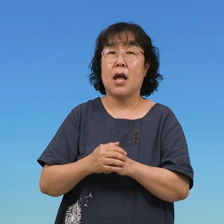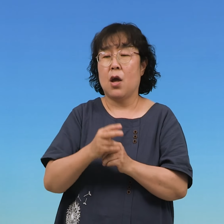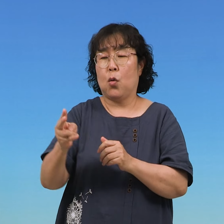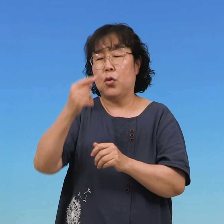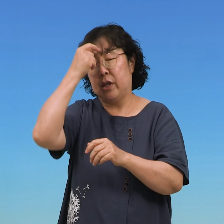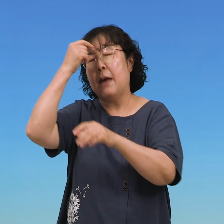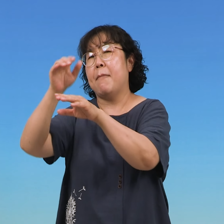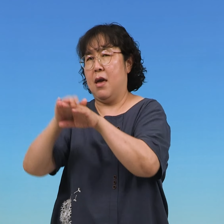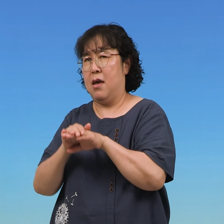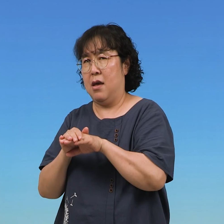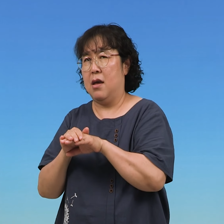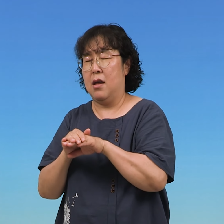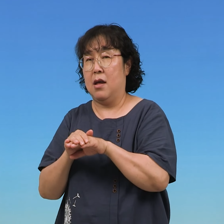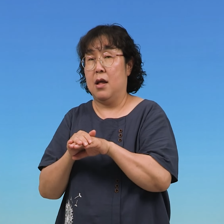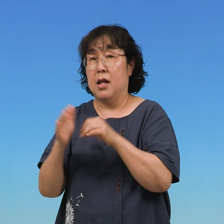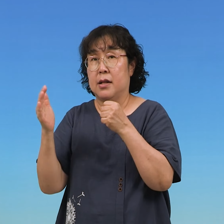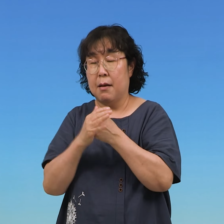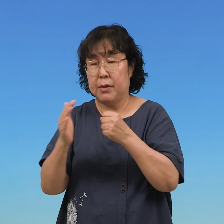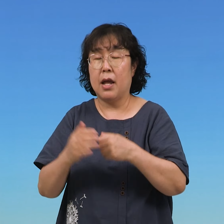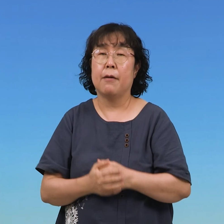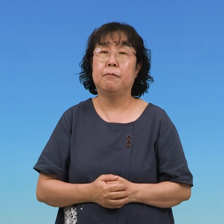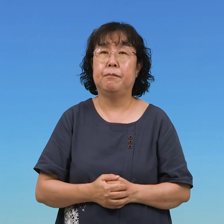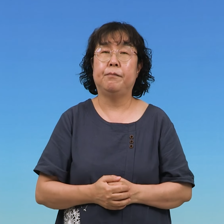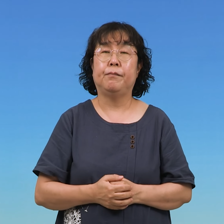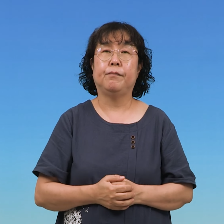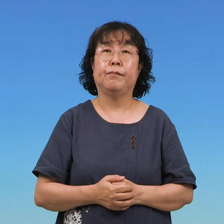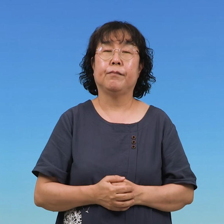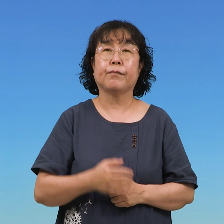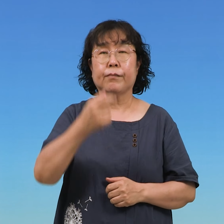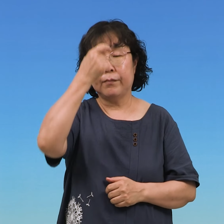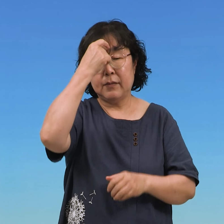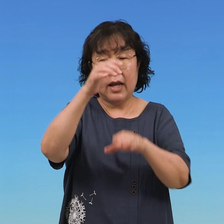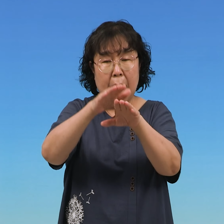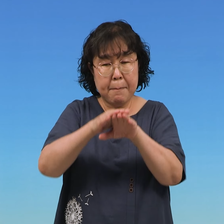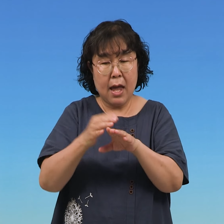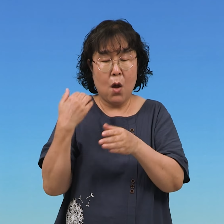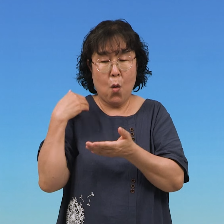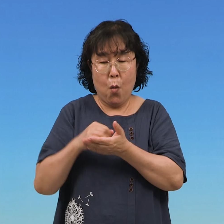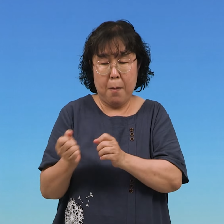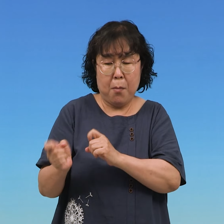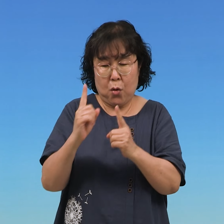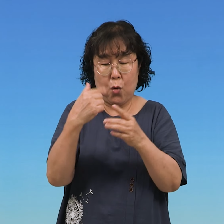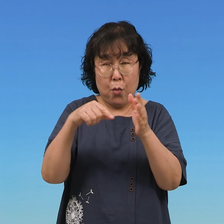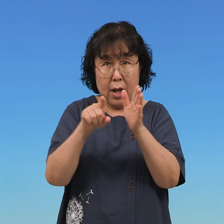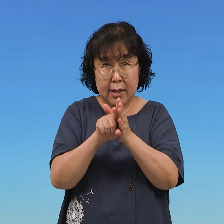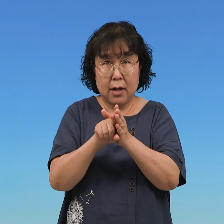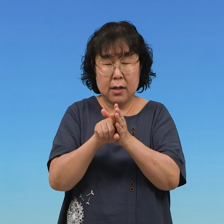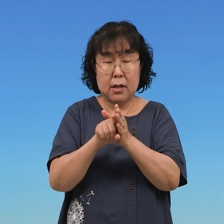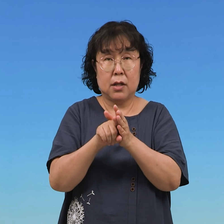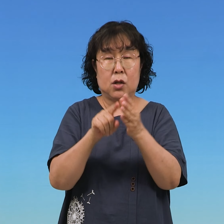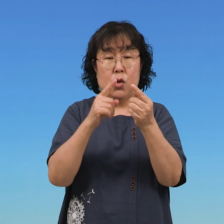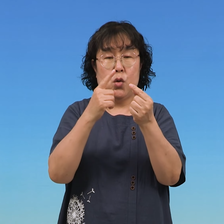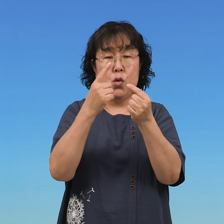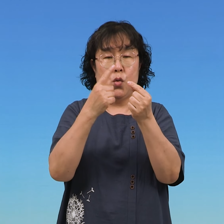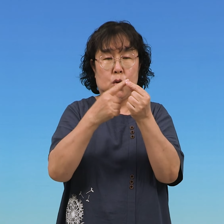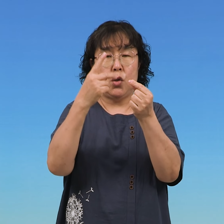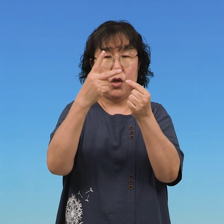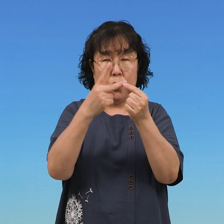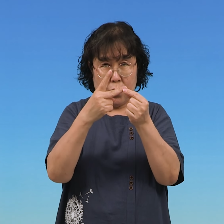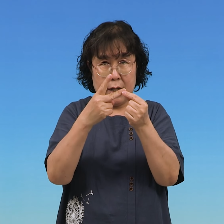그래서 저는 오늘 여러분, 이 예배 회복을 위해서는 이 동전의 양면처럼 그 두